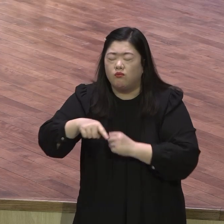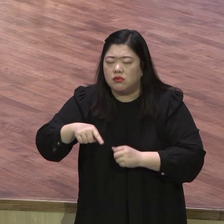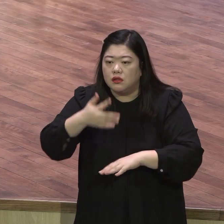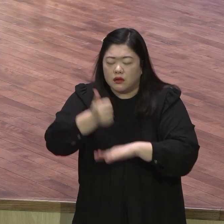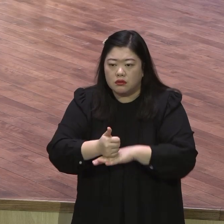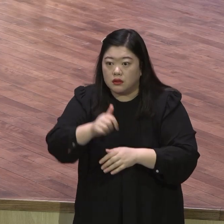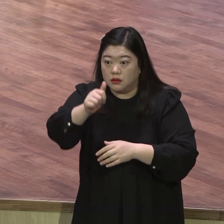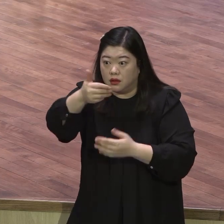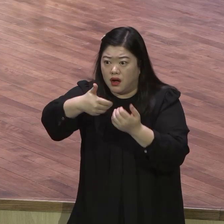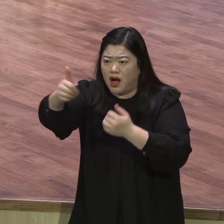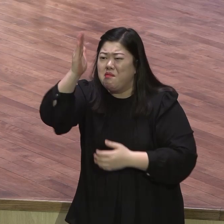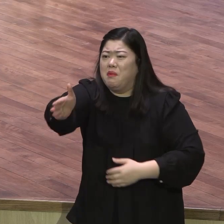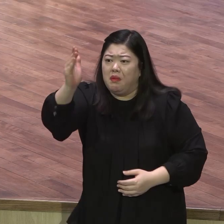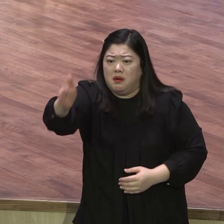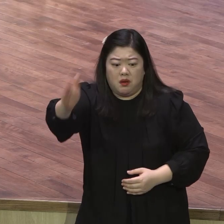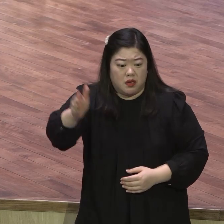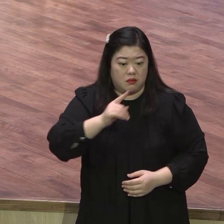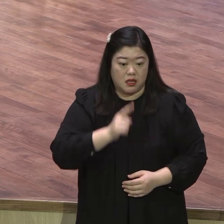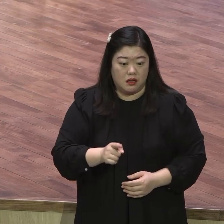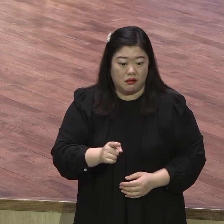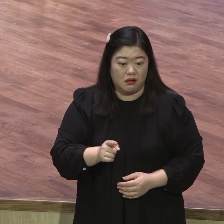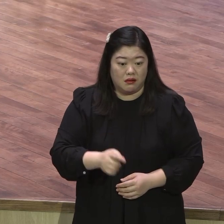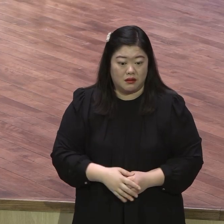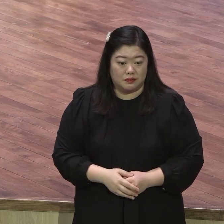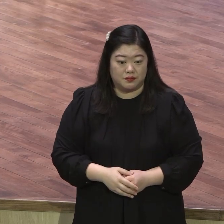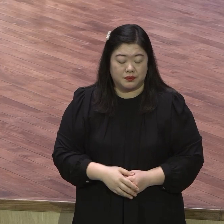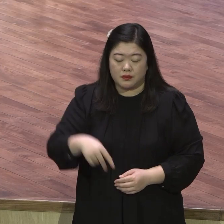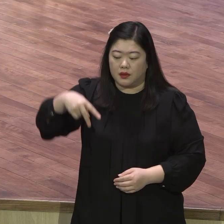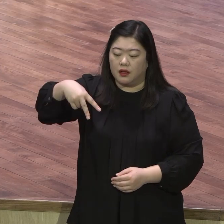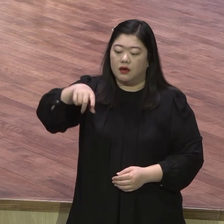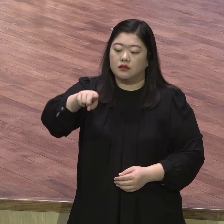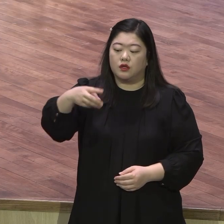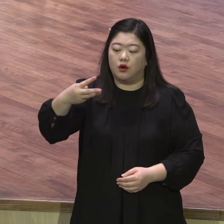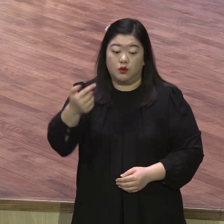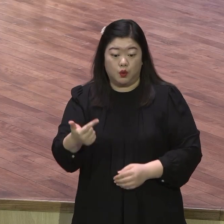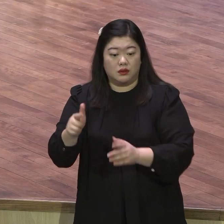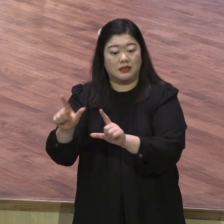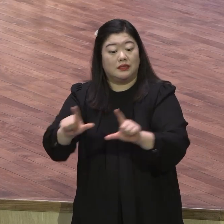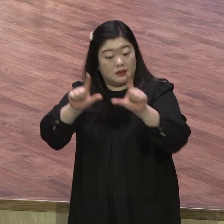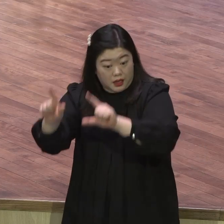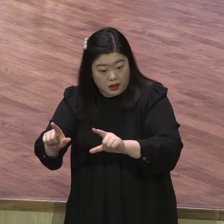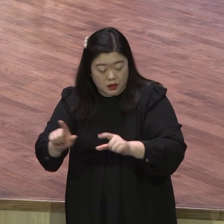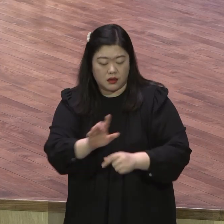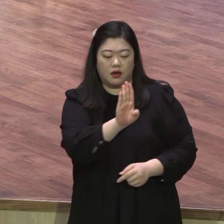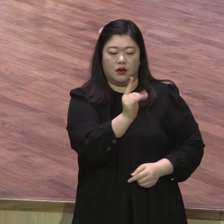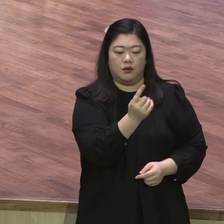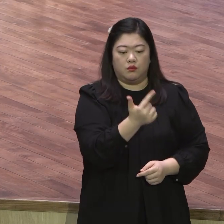그래서 우리는 그렇게 말하죠. 서론의 인생이 본론의 인생 세상 사람들 싹 다 서론의 인생